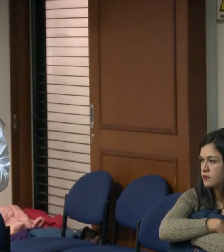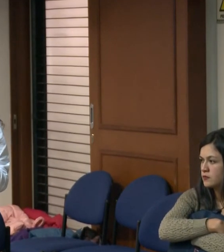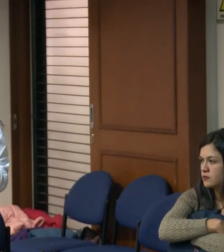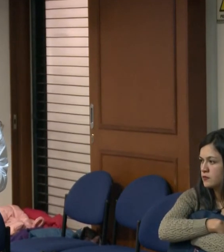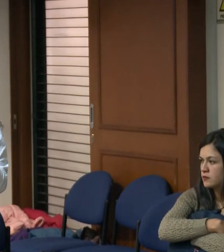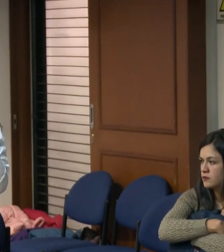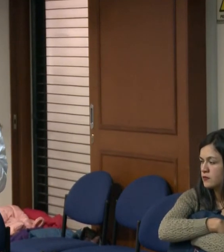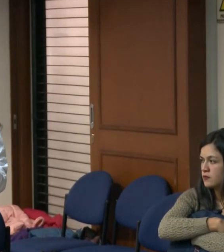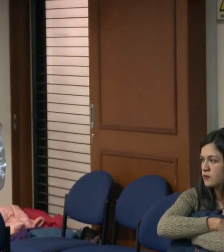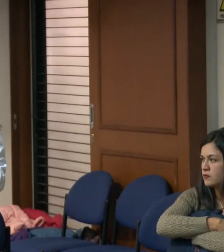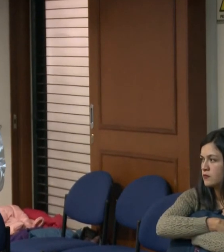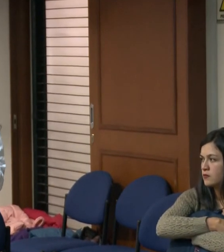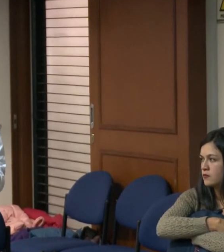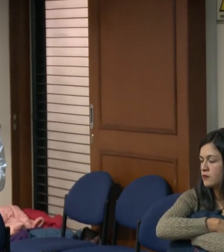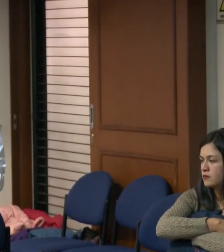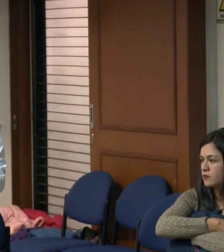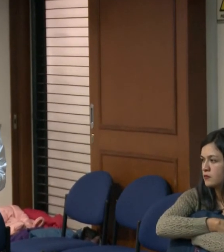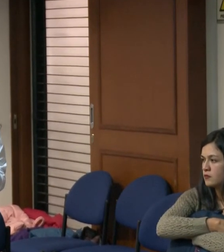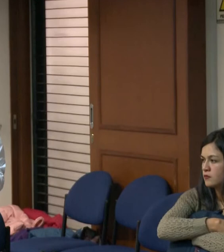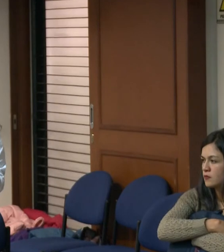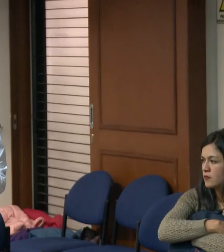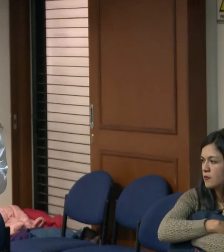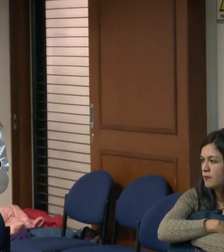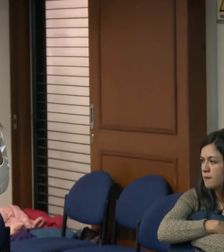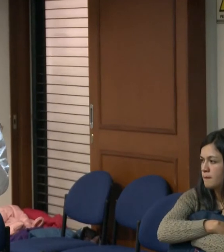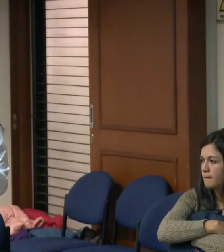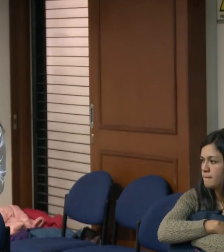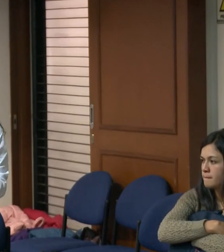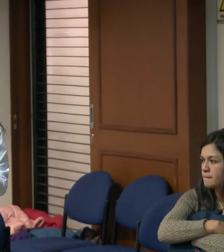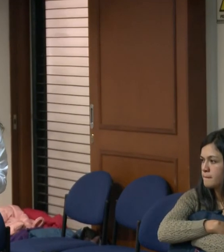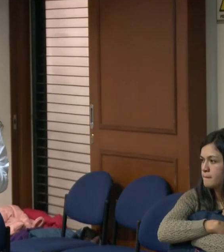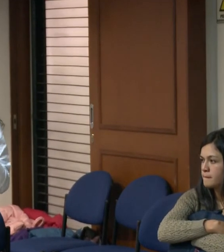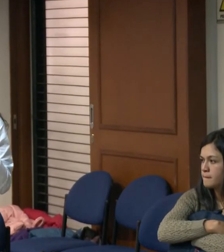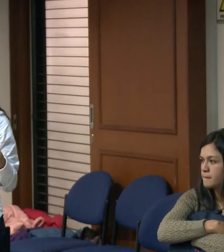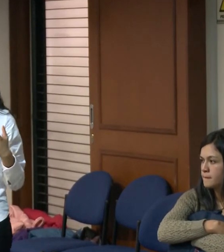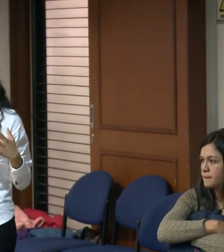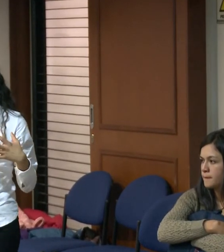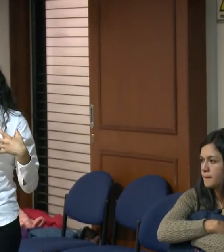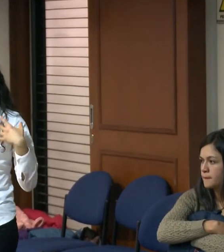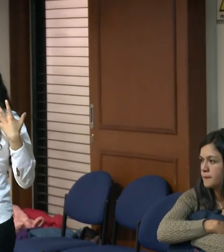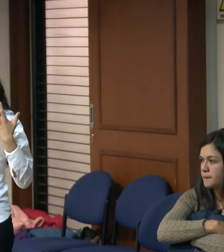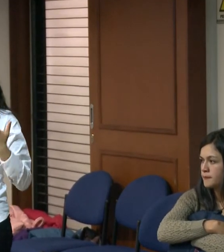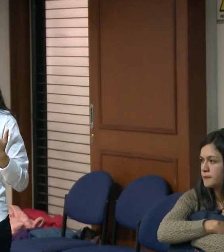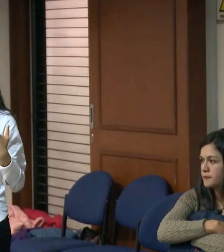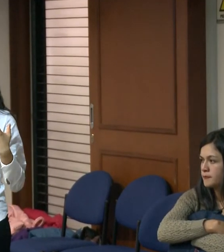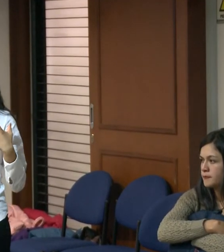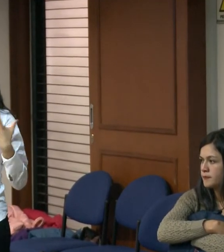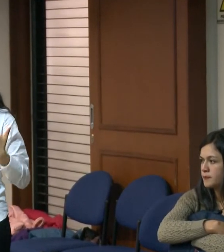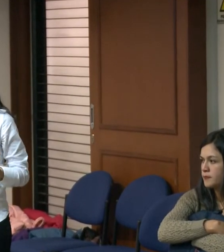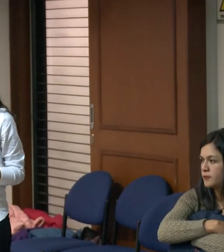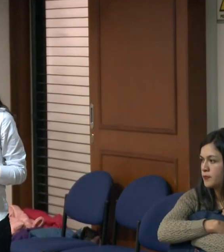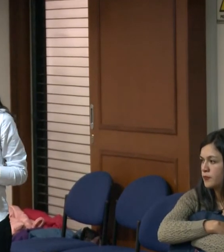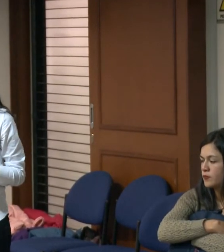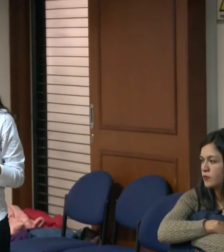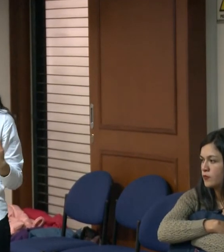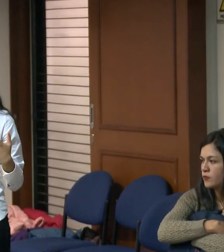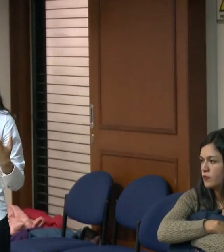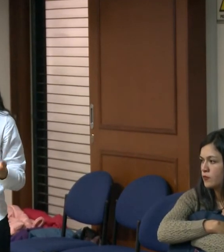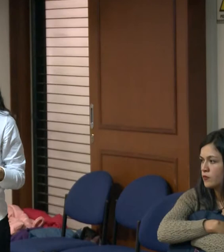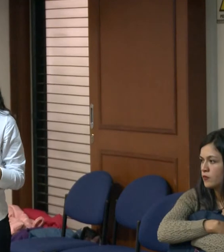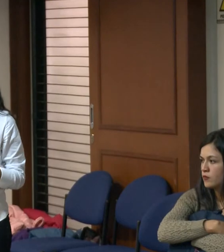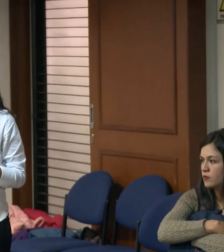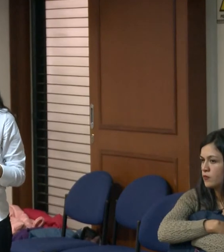pues como estaban centrados en sus dificultades, entonces empezó a trabajar en que ellos pudieran identificar